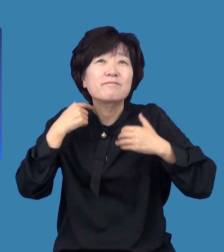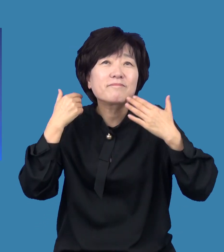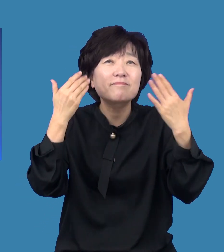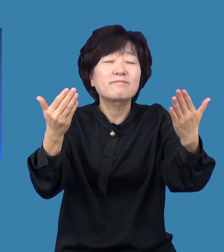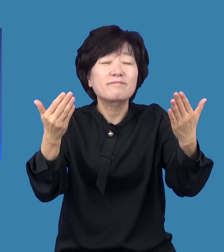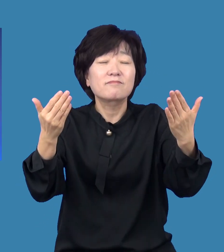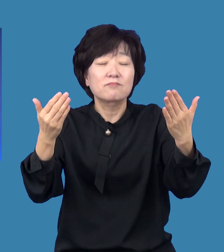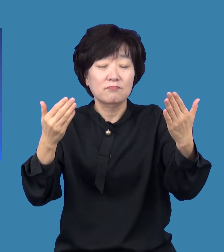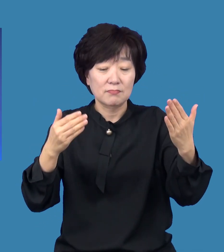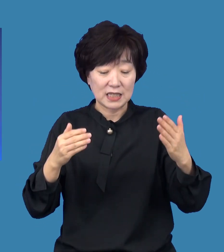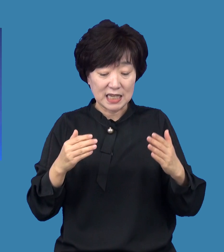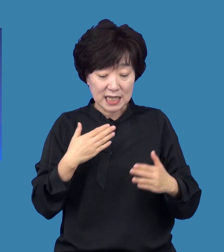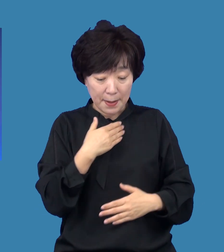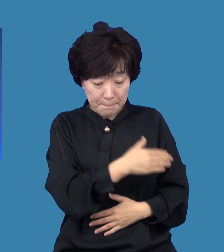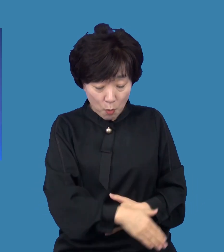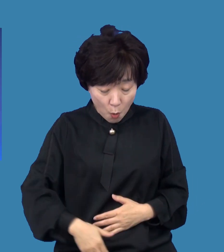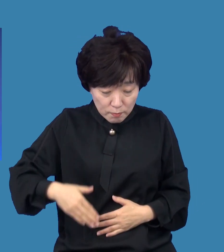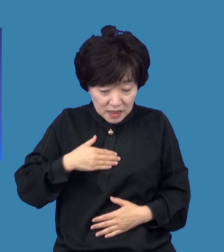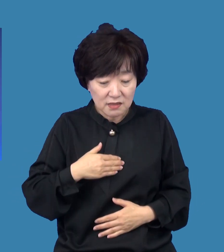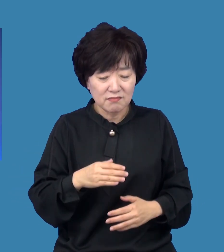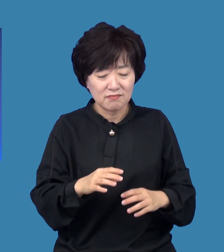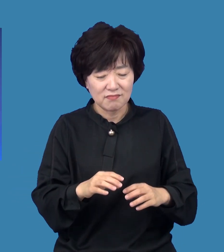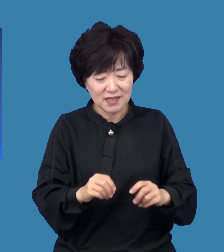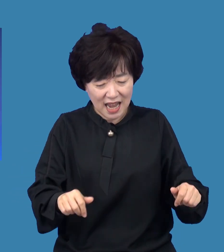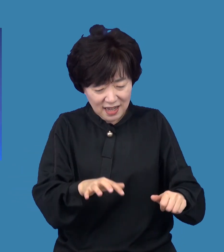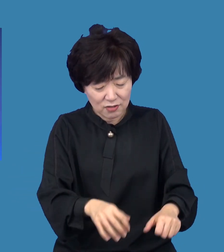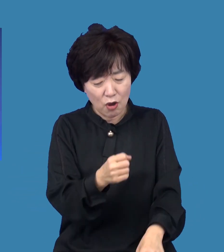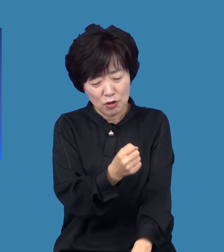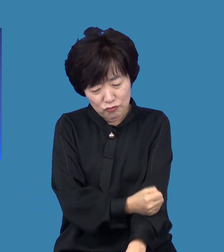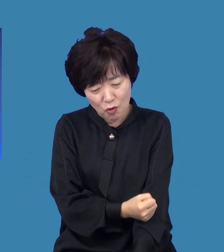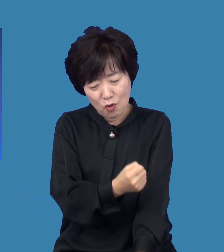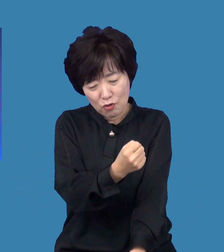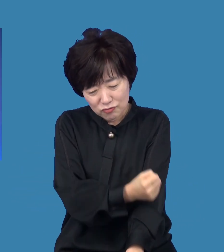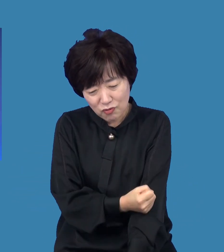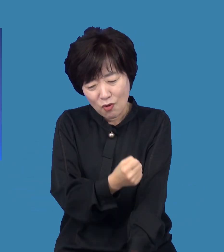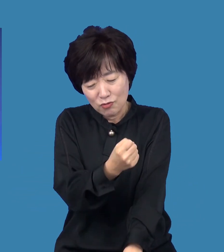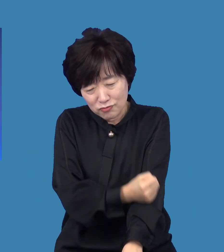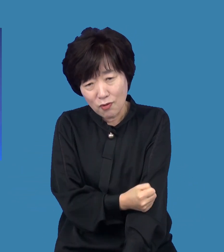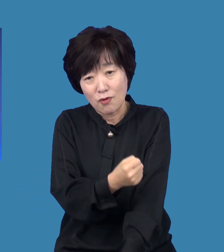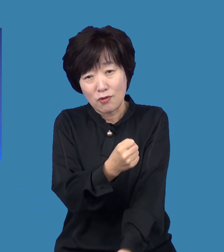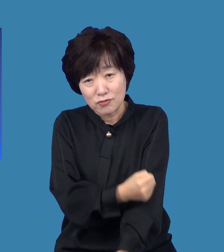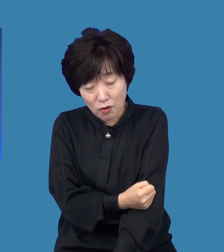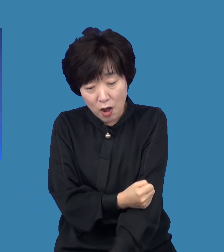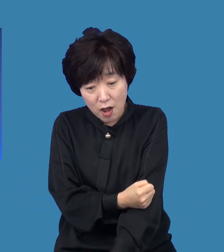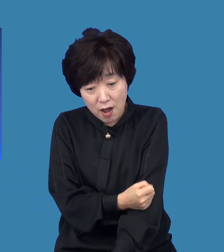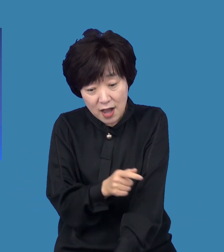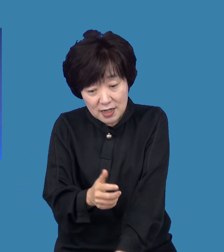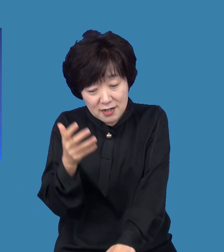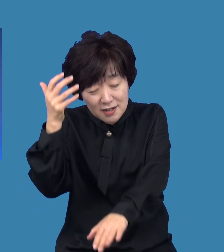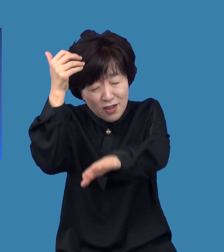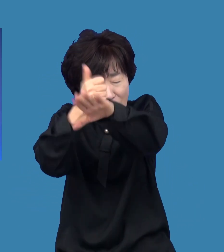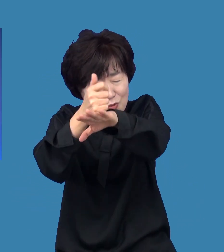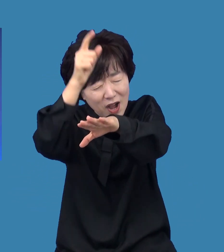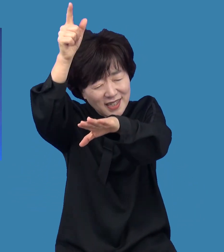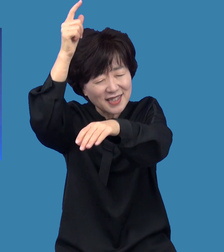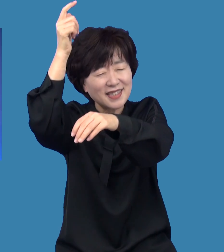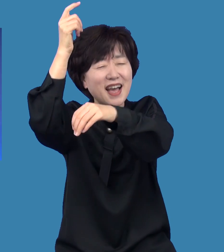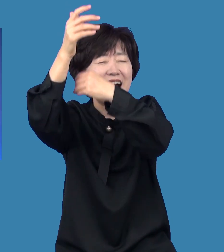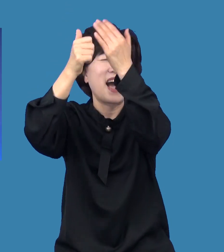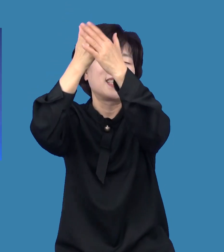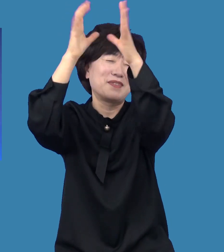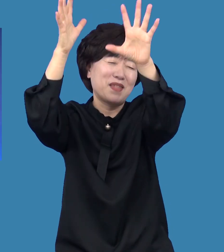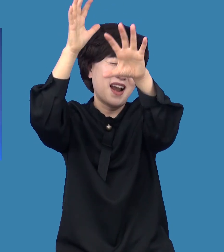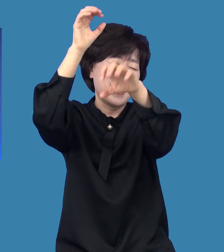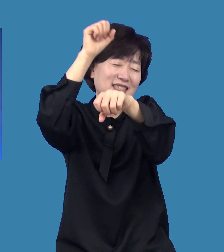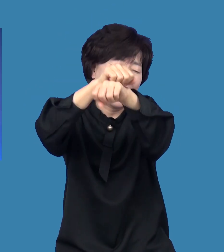땅에 살고 그 수고는 비록 이 땅에서 이루어지는 것처럼 보이지만 그 결과는 어디에 쌓인다는 거예요? 하늘에